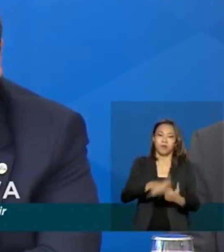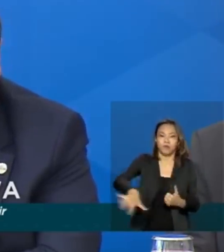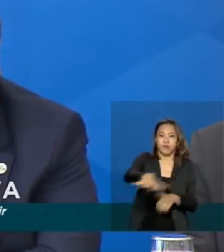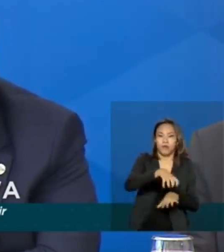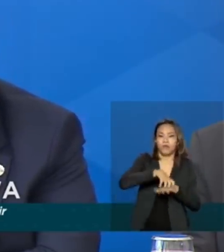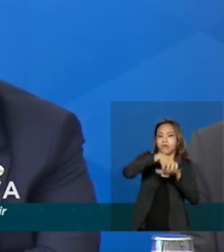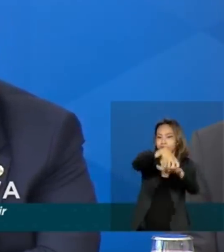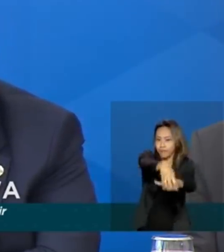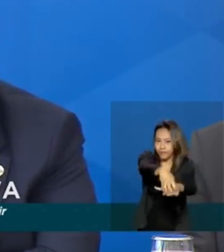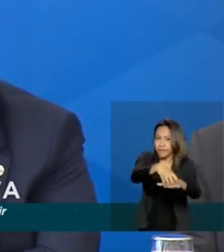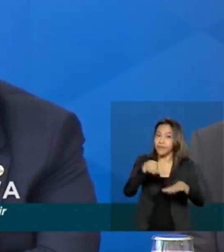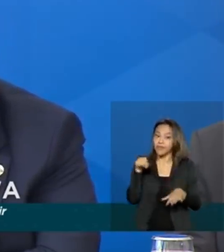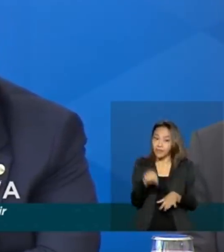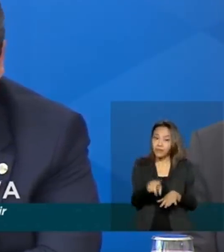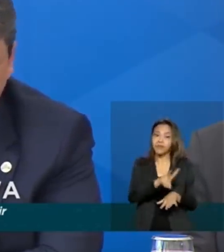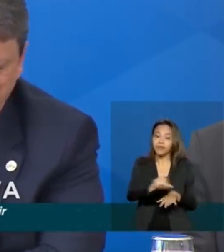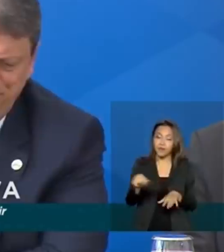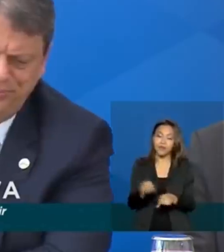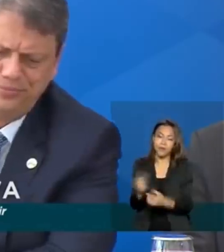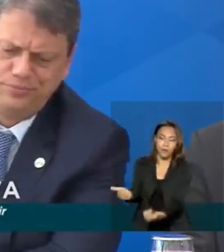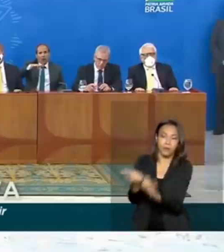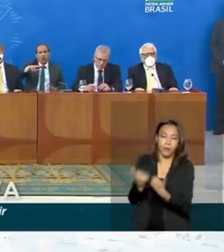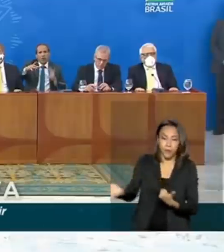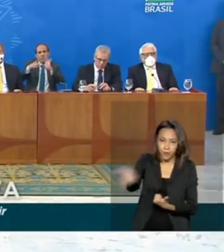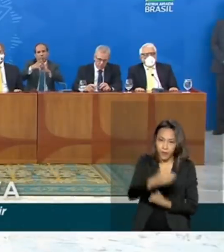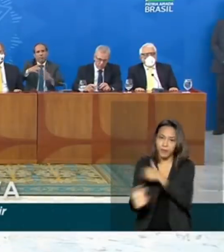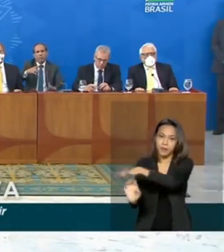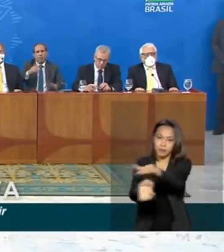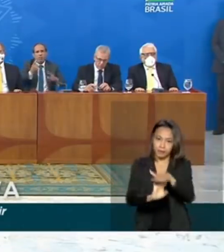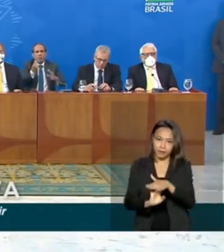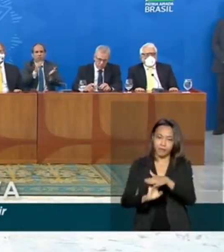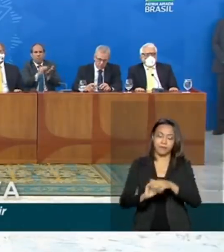com lastro realmente no capital privado.